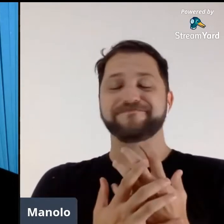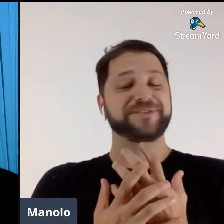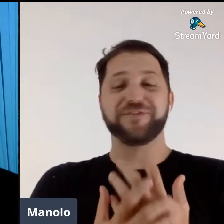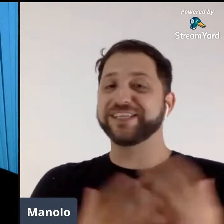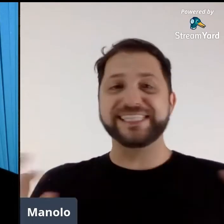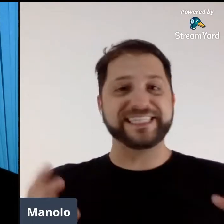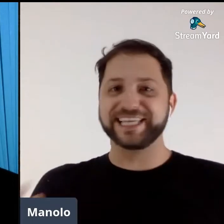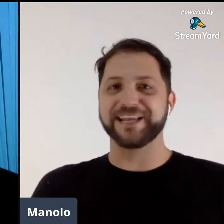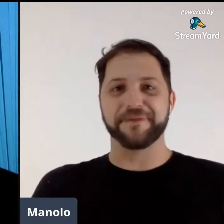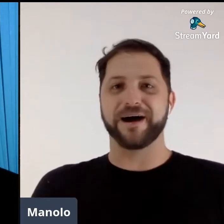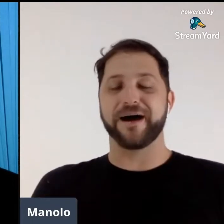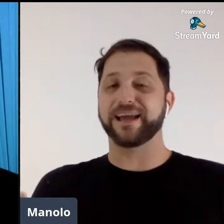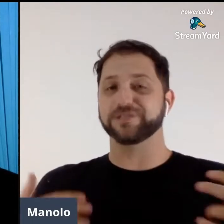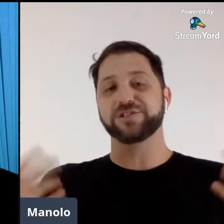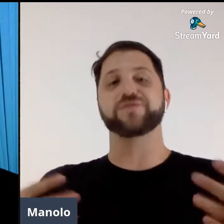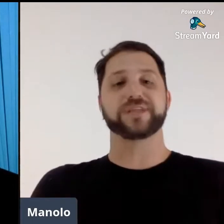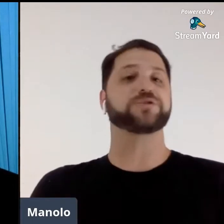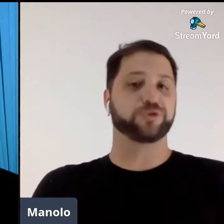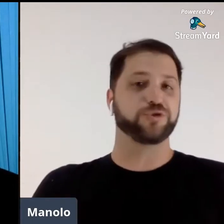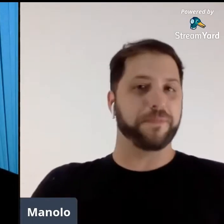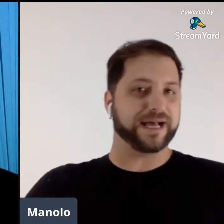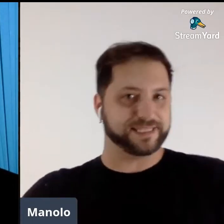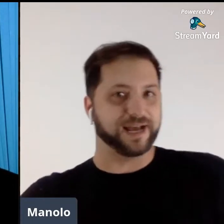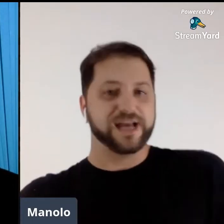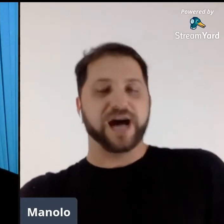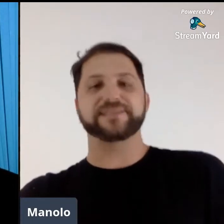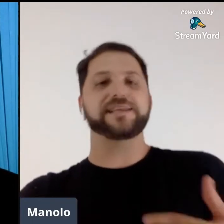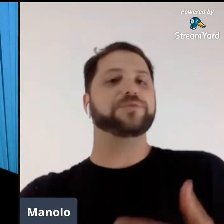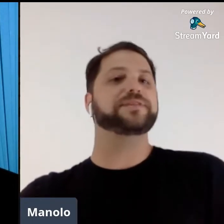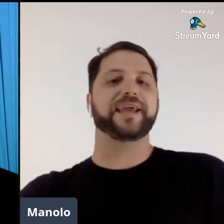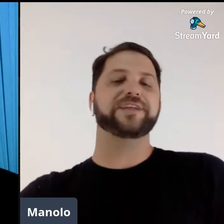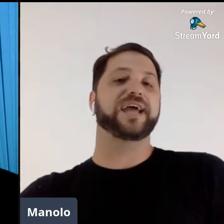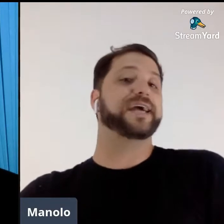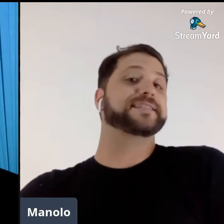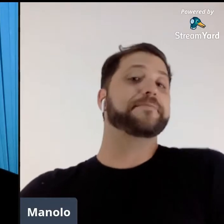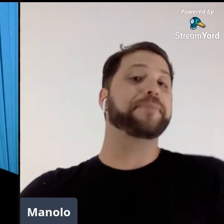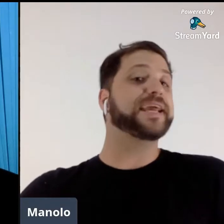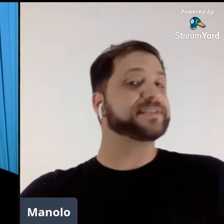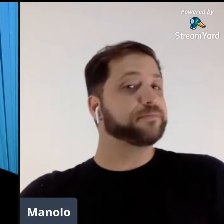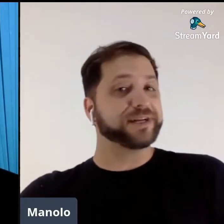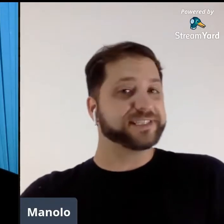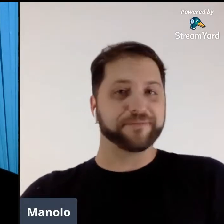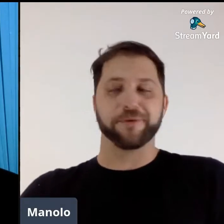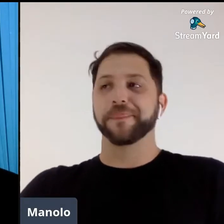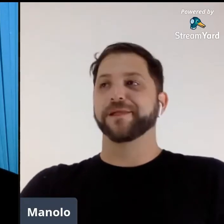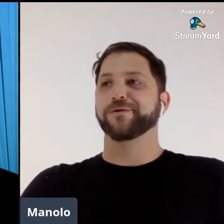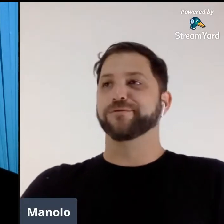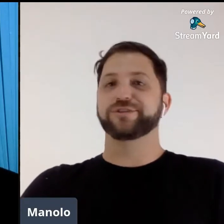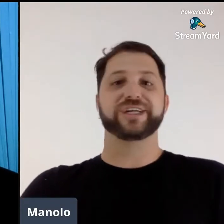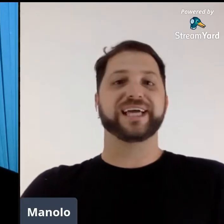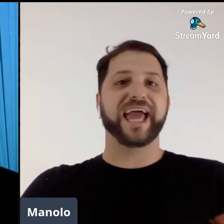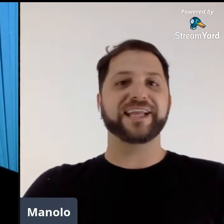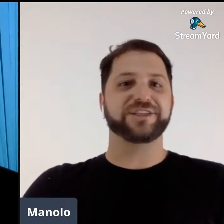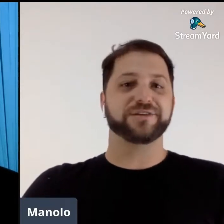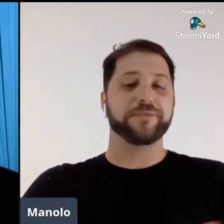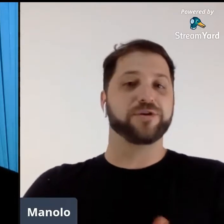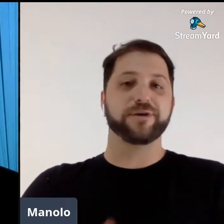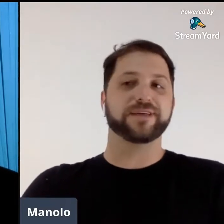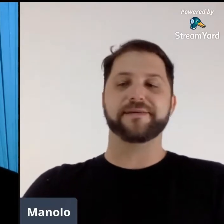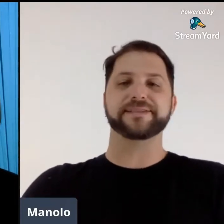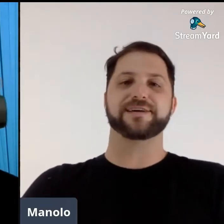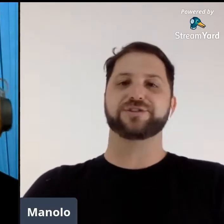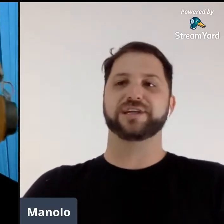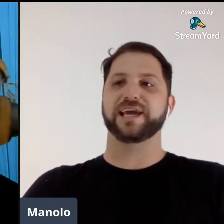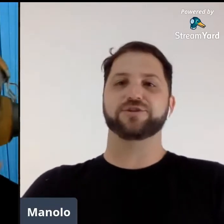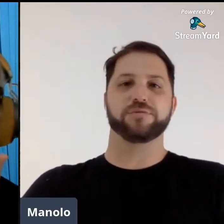é dificílima. São dificuldades que tudo passa. Às vezes ele não entende regras da empresa, por exemplo, um chiclete. Um